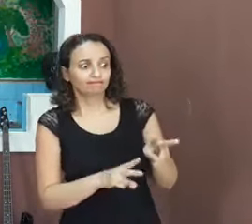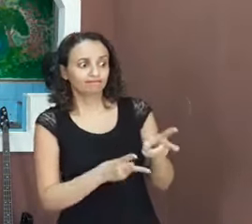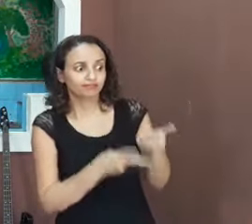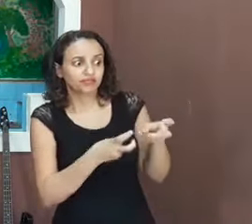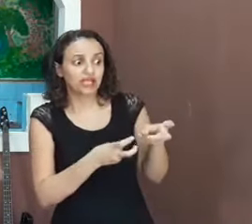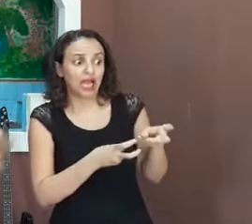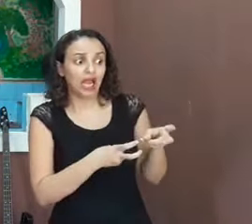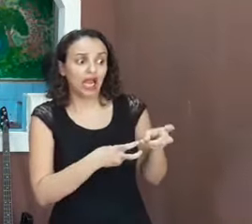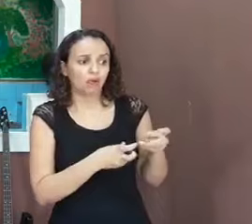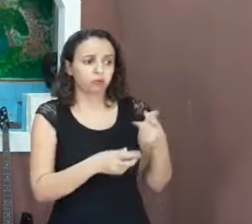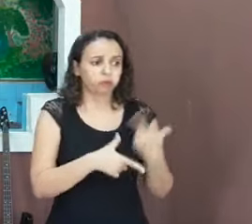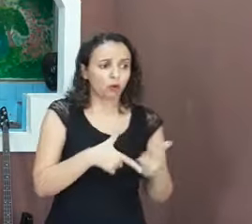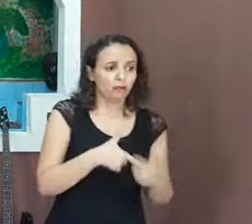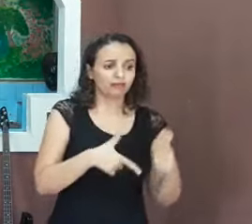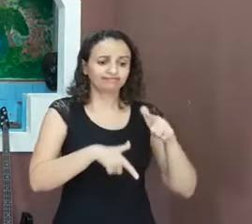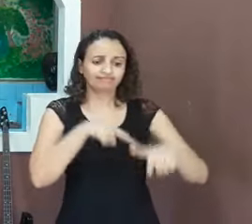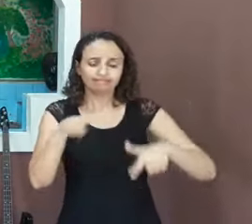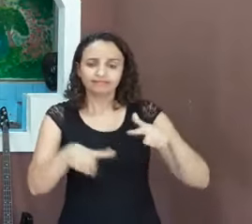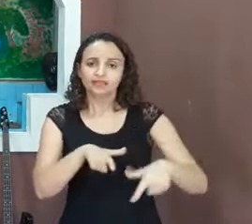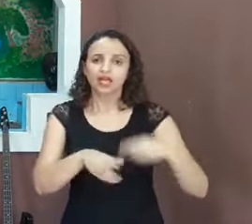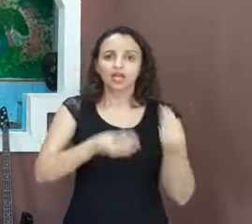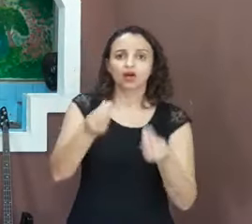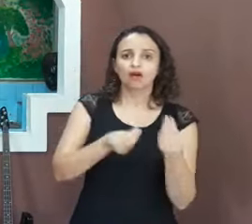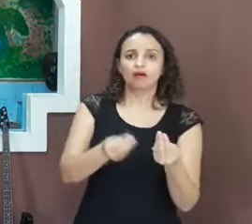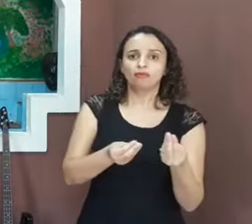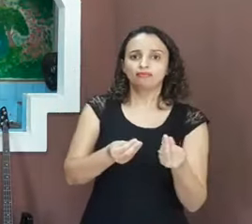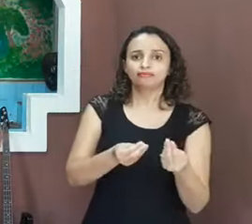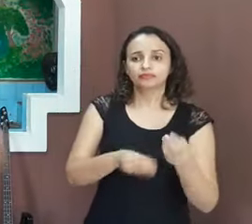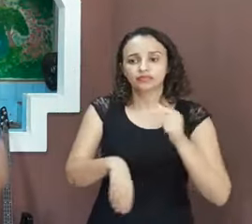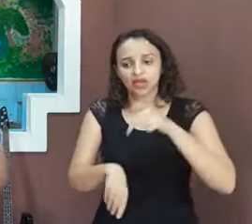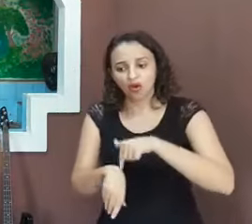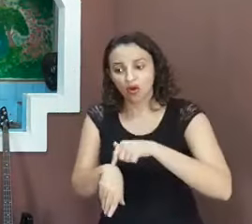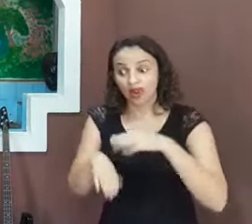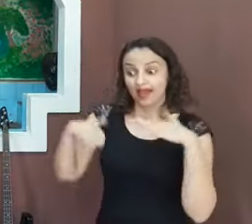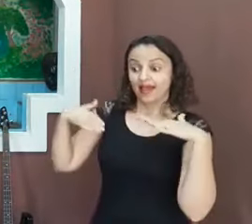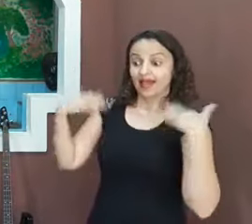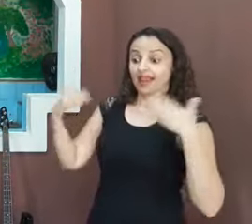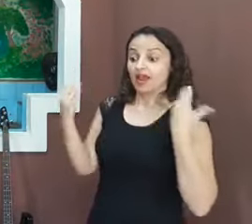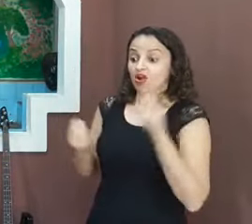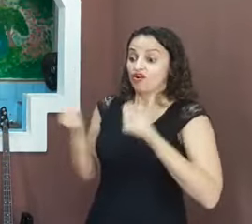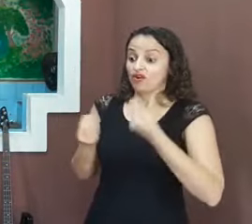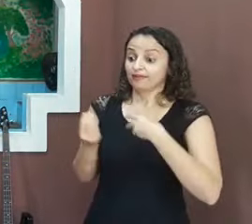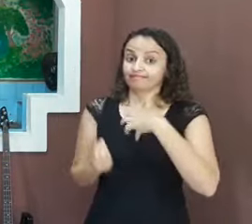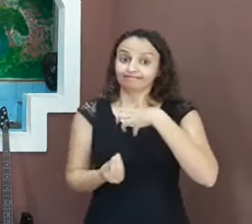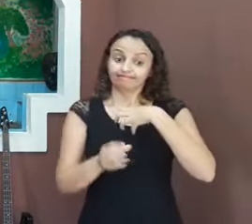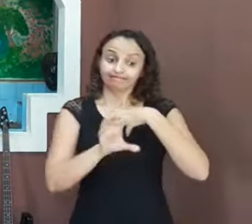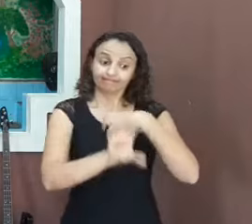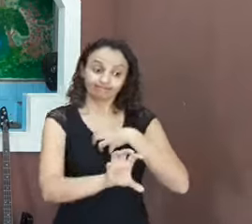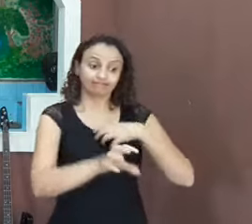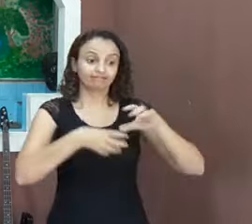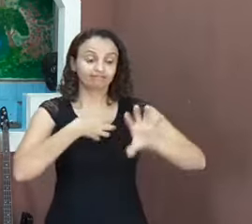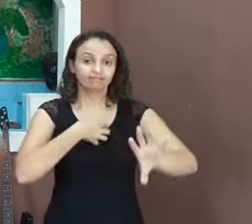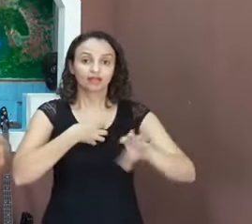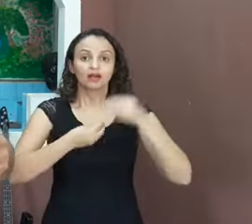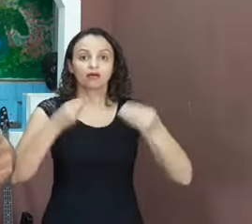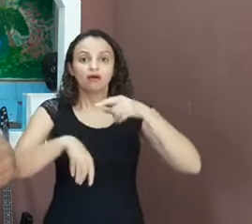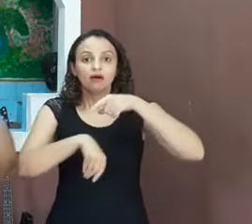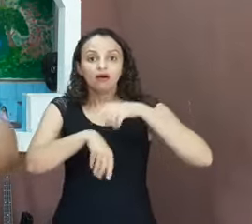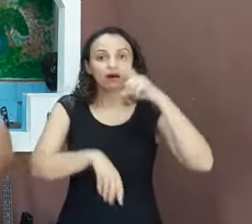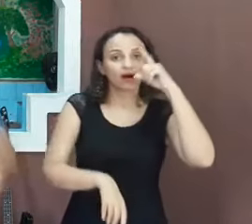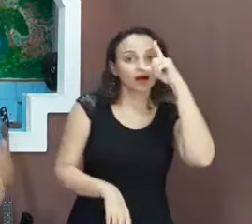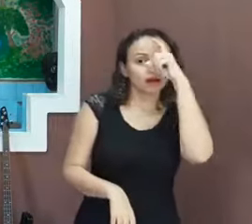um momento de crise no trabalho? Como que eu vou reagir a um momento de alegria no trabalho? Como que eu vou reagir a um momento de dificuldade